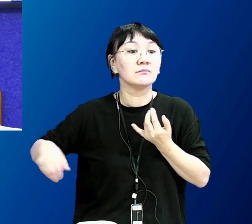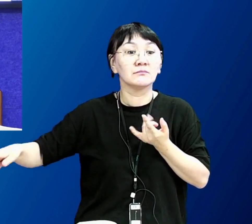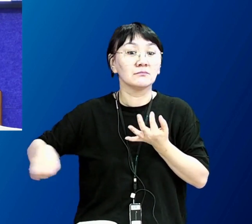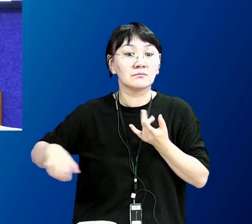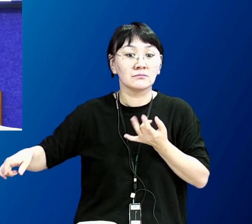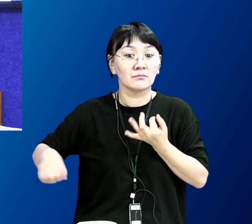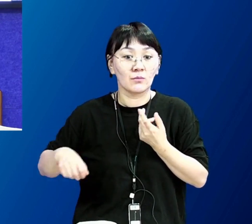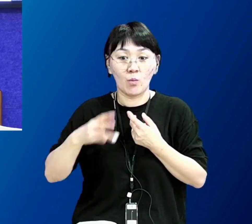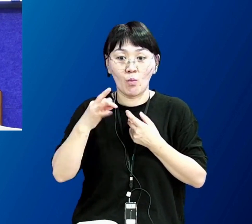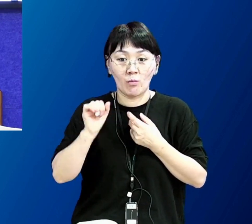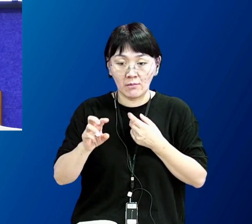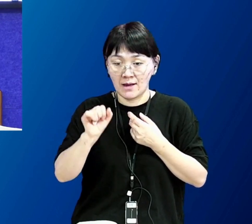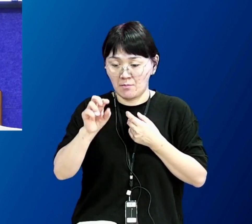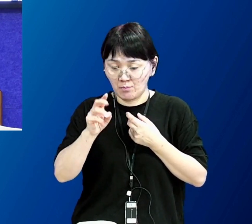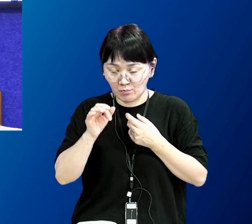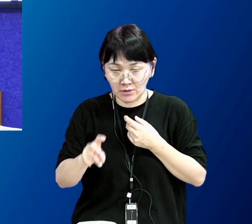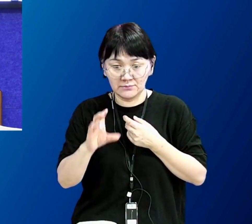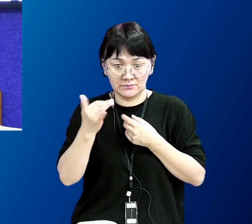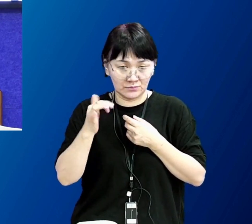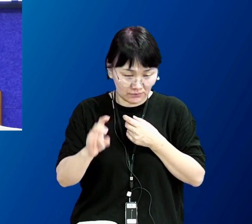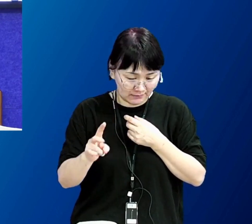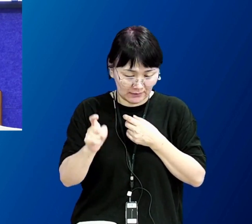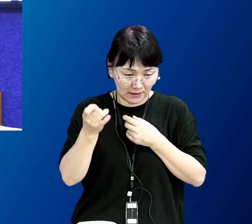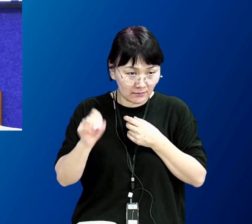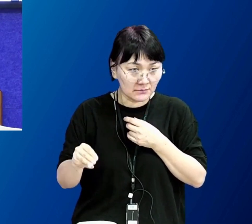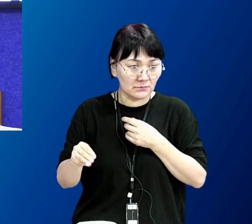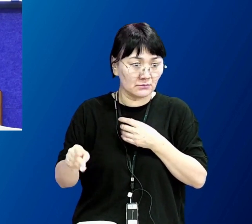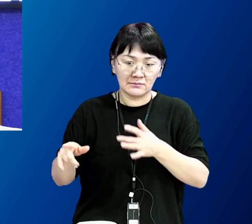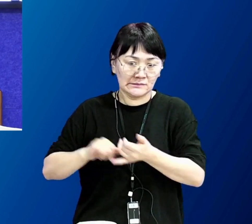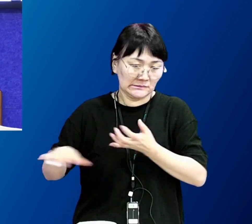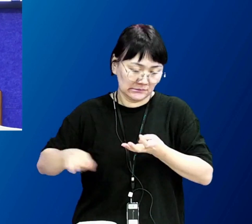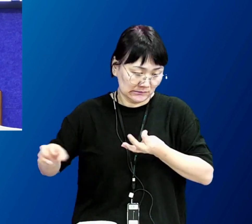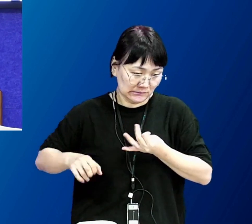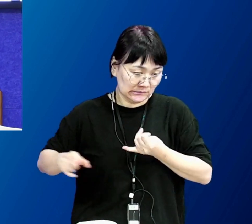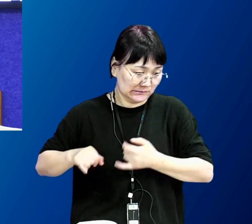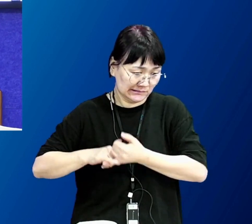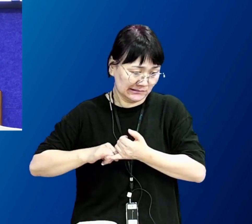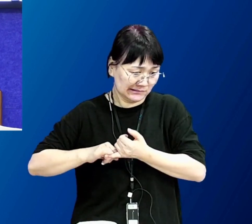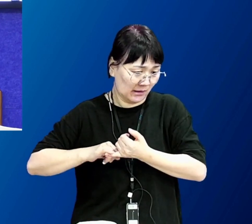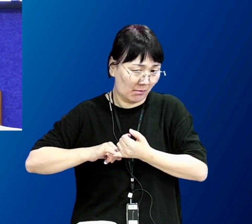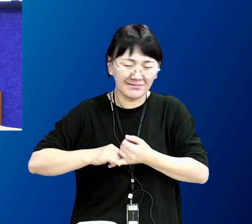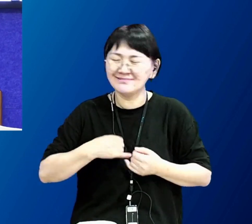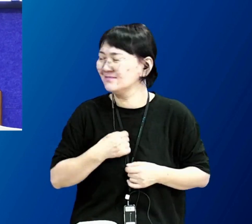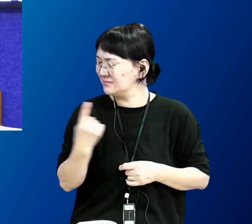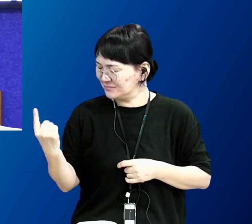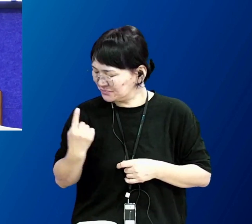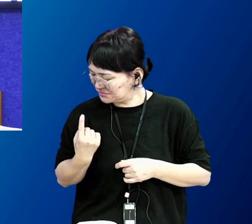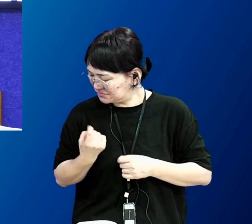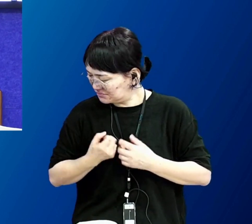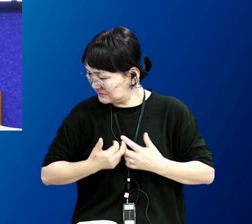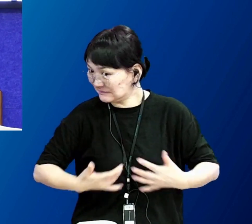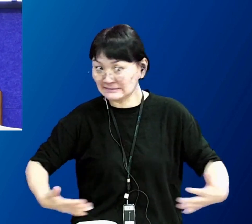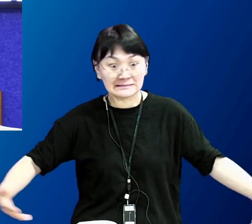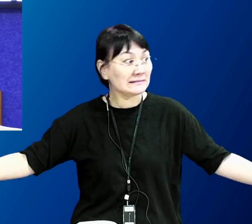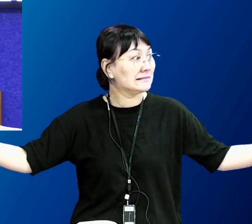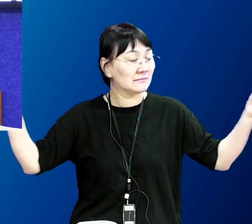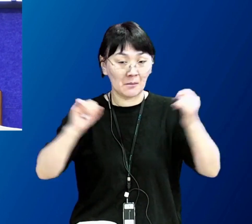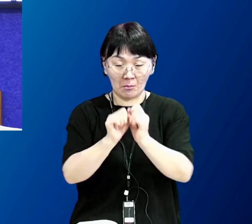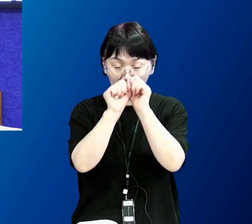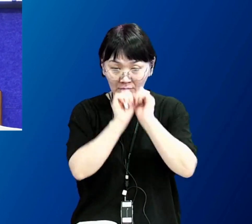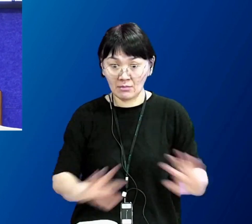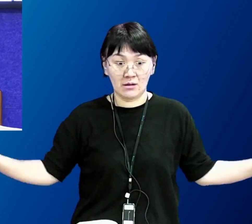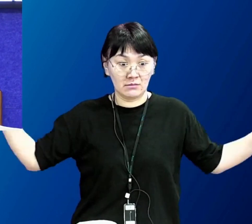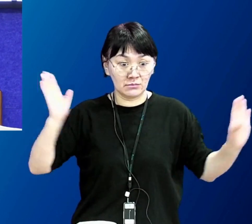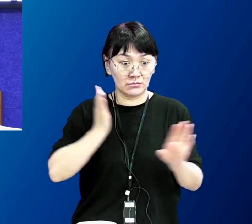Хажуугаар Моаб, Амман, Идам, Сидон, Хит гэд олон харь эмгтэйг хайрлаа. Тэр нэцтний ас юм